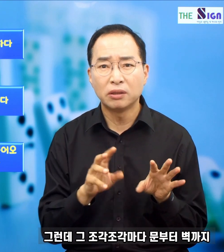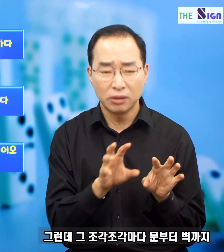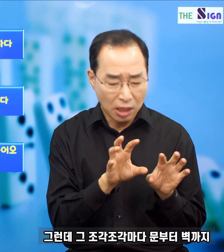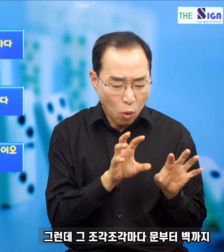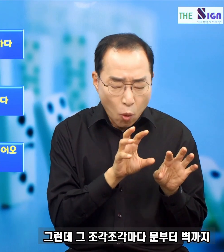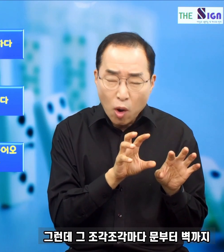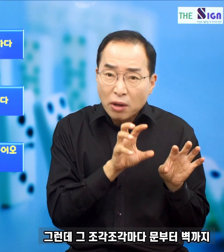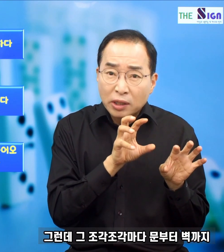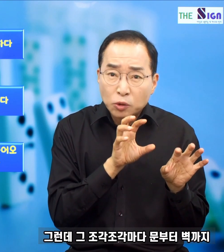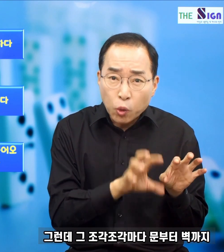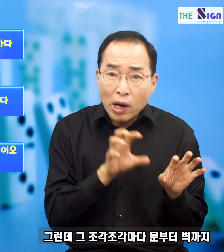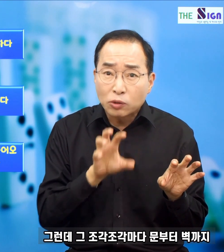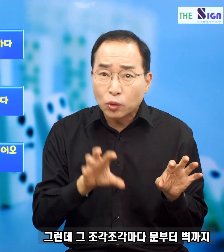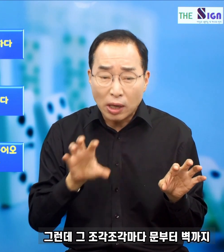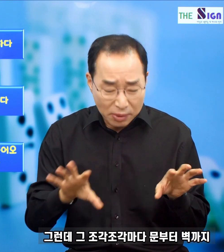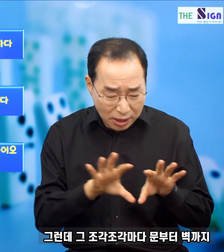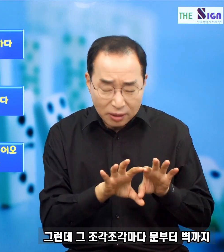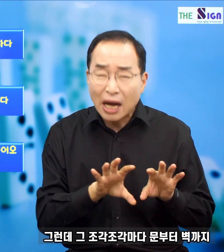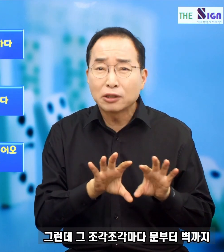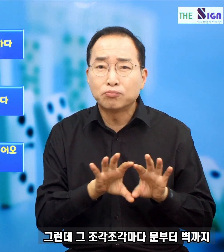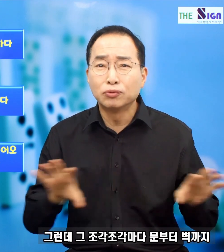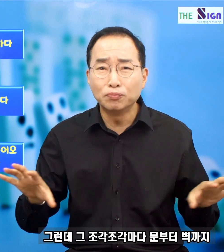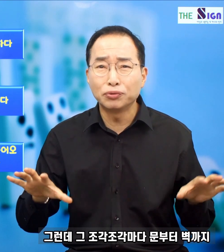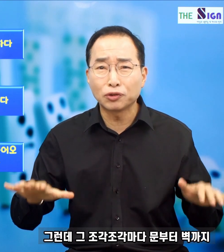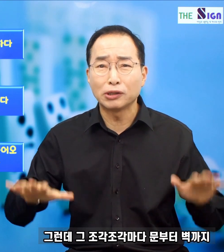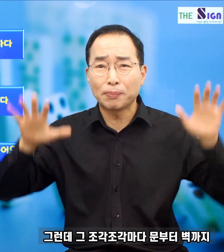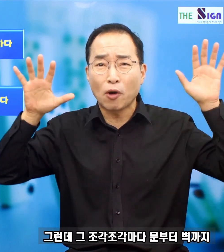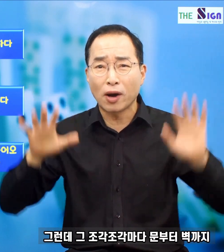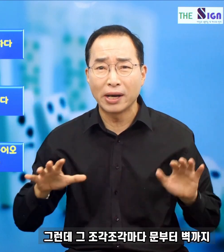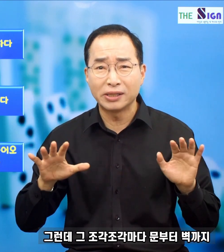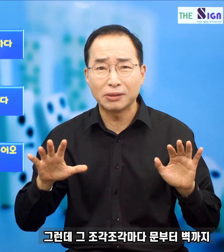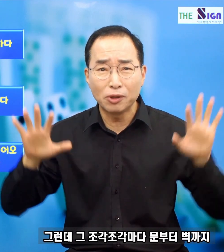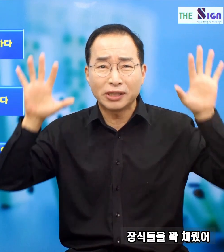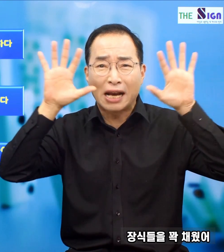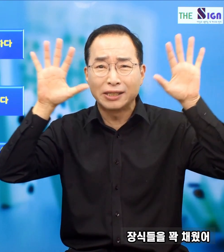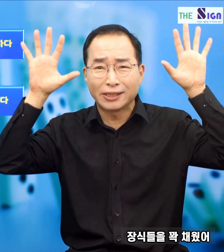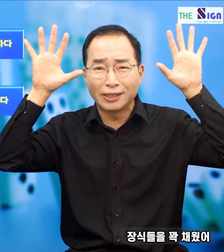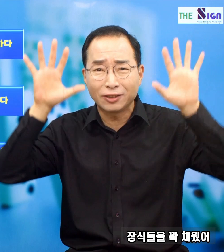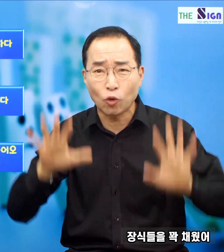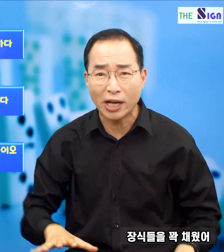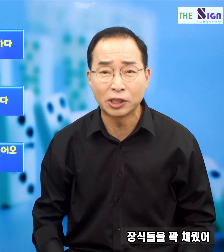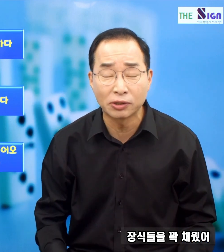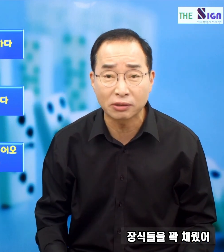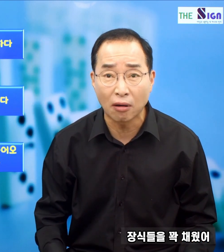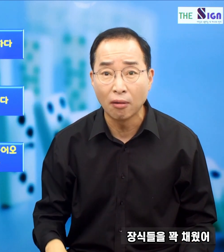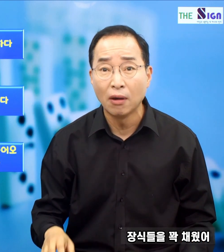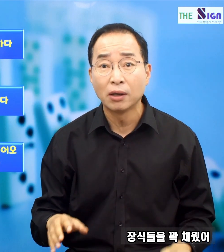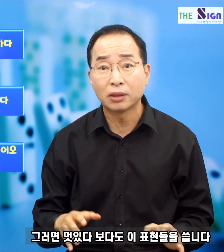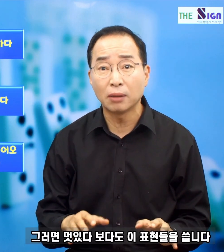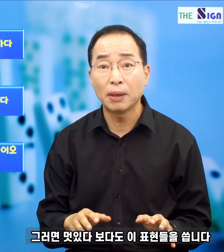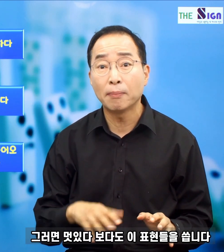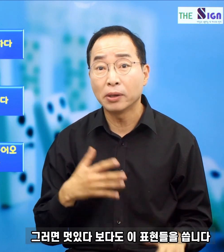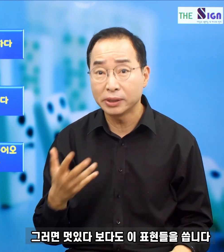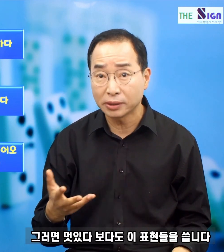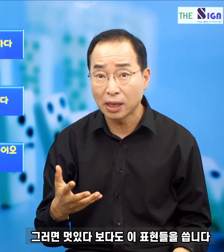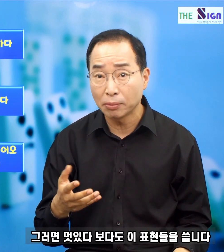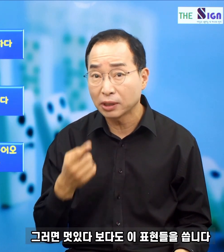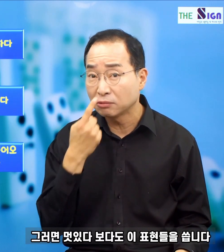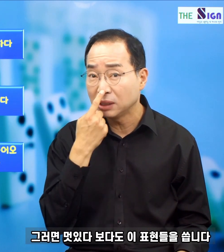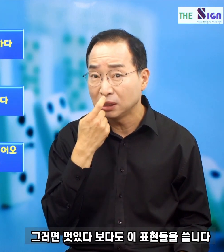그런데 그 조각마다 하여튼 문부터 해서 벽까지 뭐 장식들을 꽉 채웠어. 그러면 멋있다보다도 이